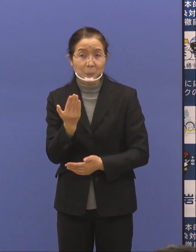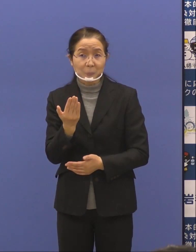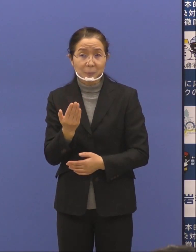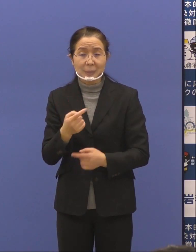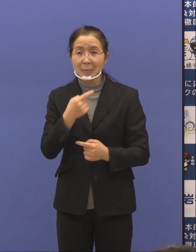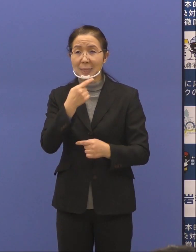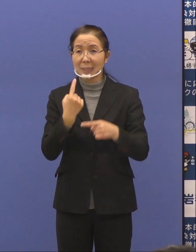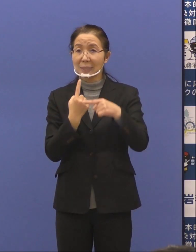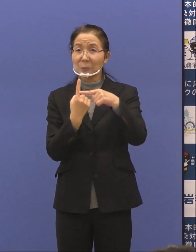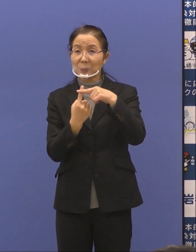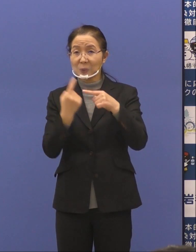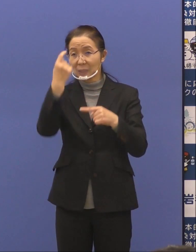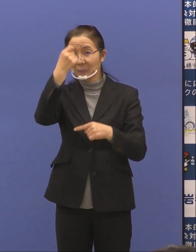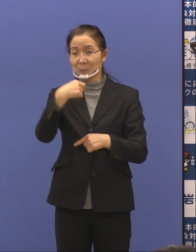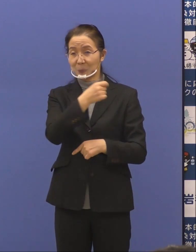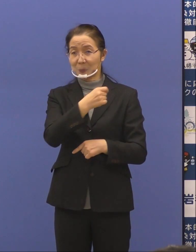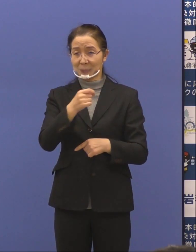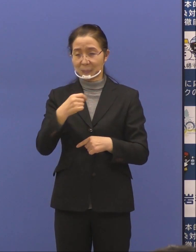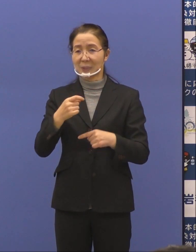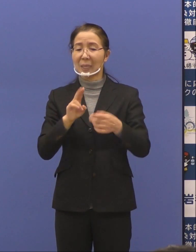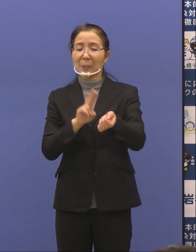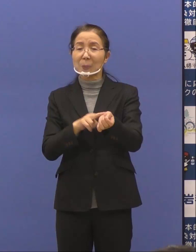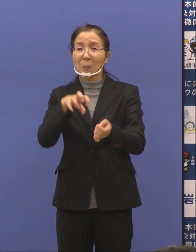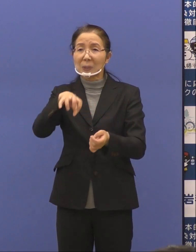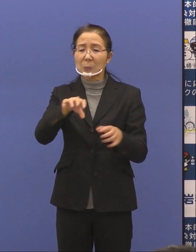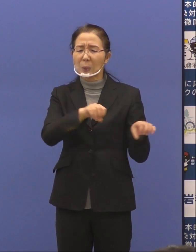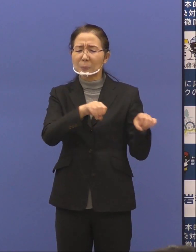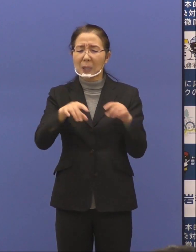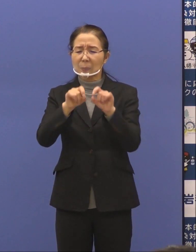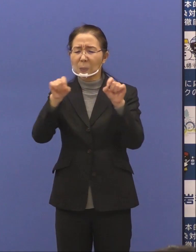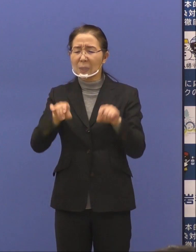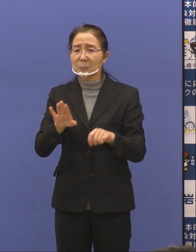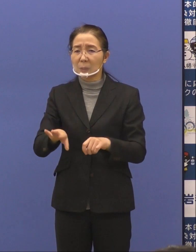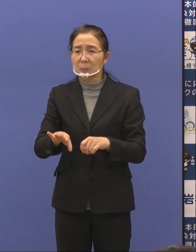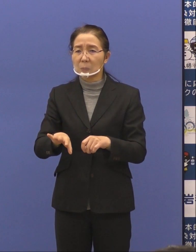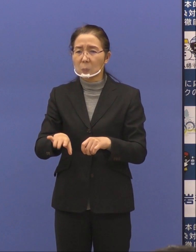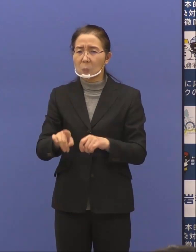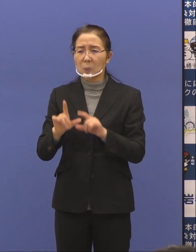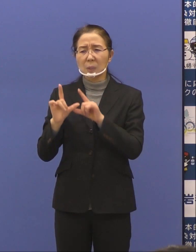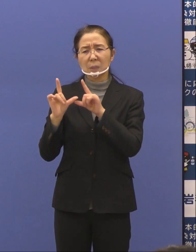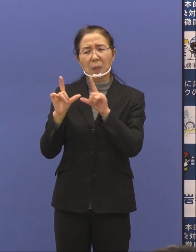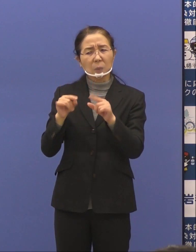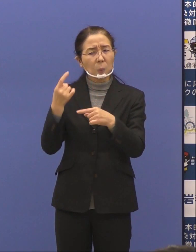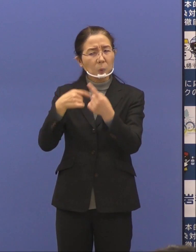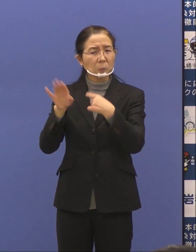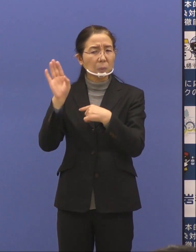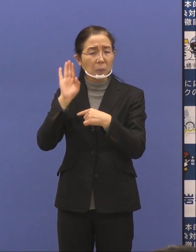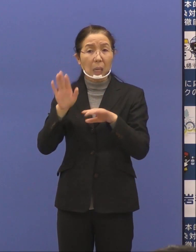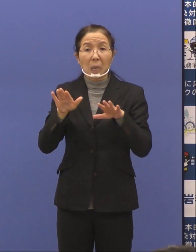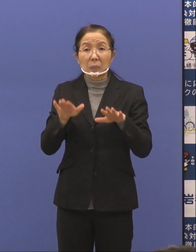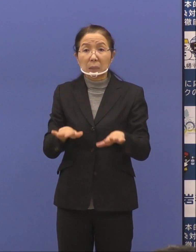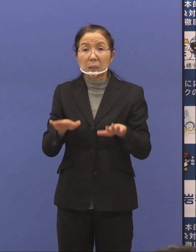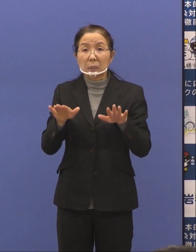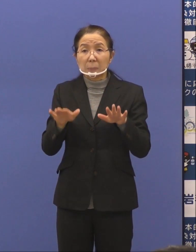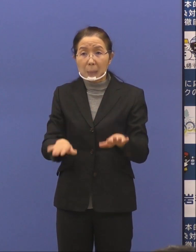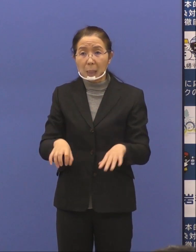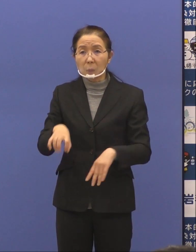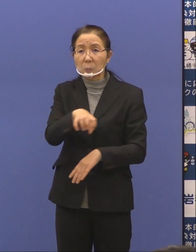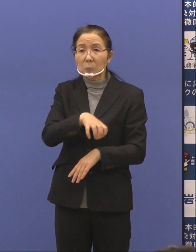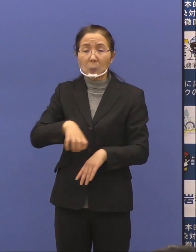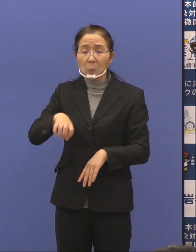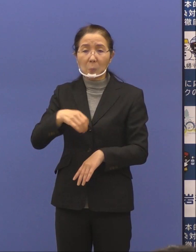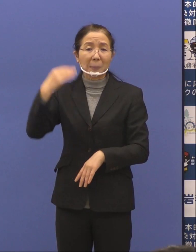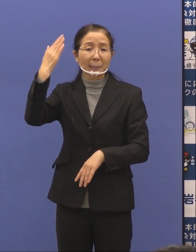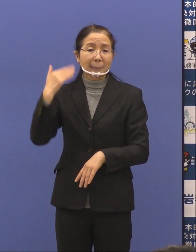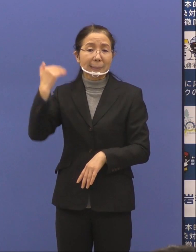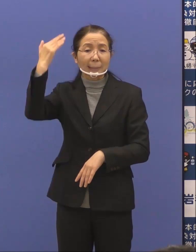字病院の質問があったと思うんですが、このご回答を聞いていると、今のところはその 聞いていない